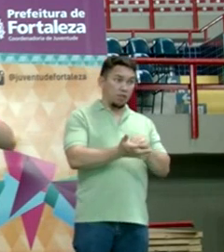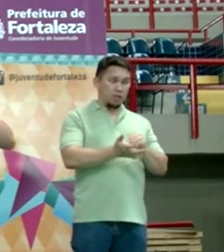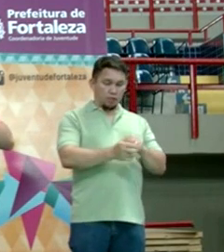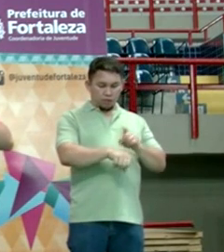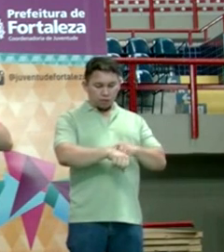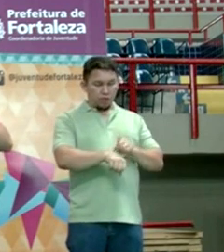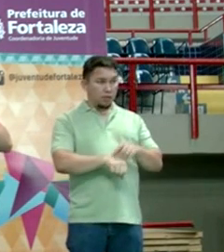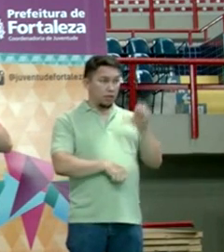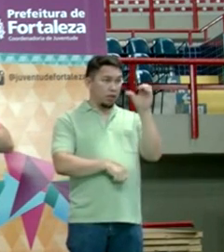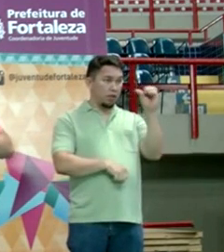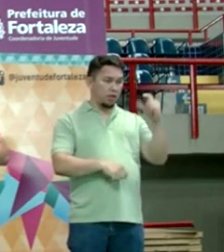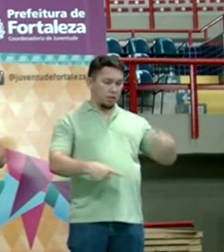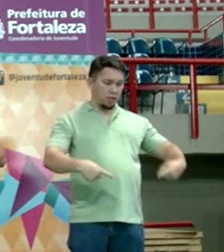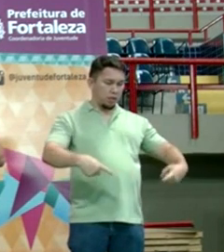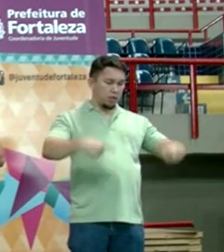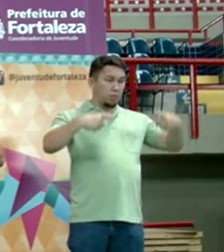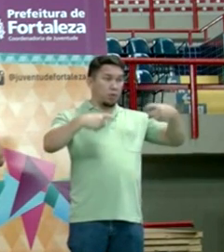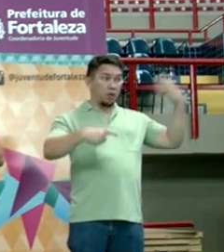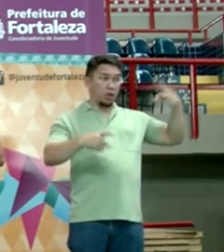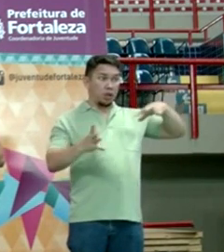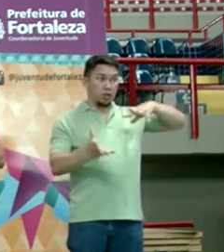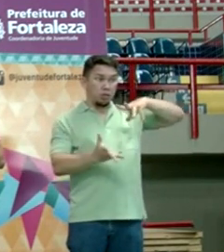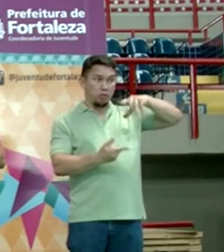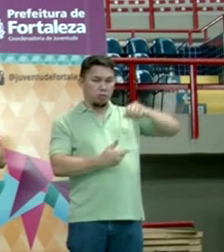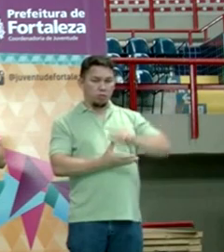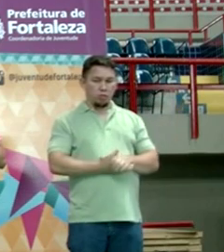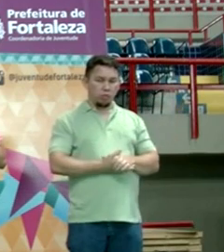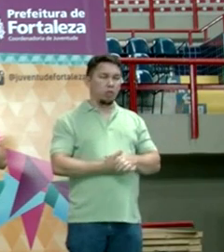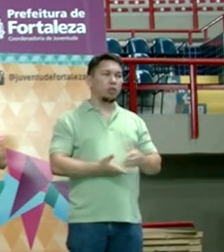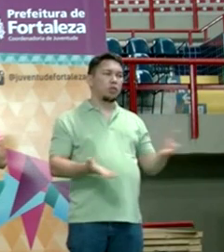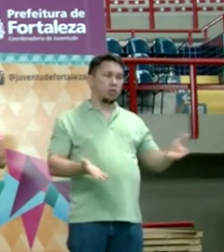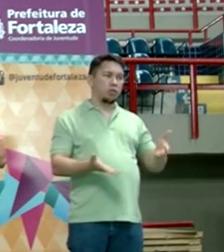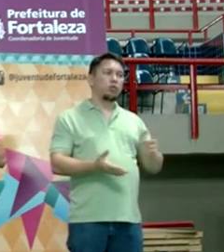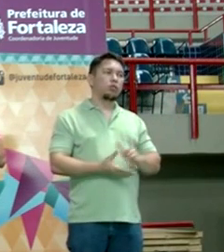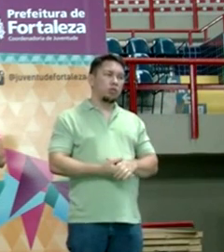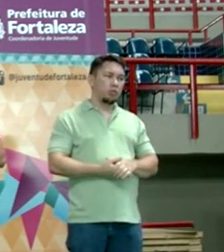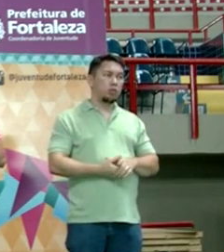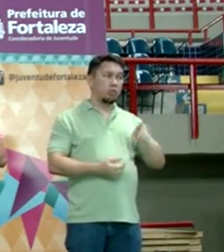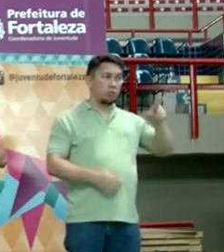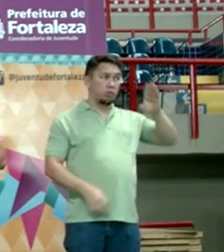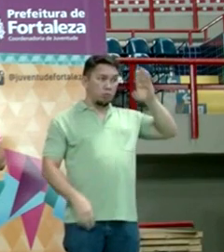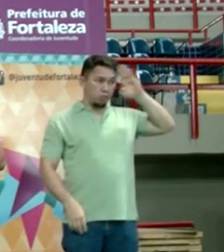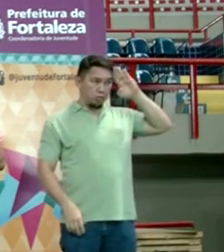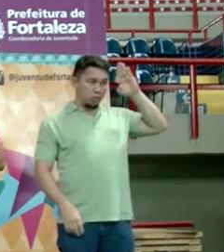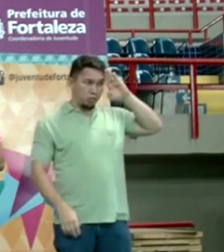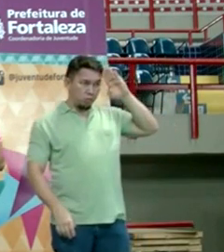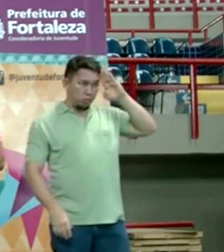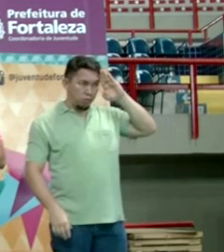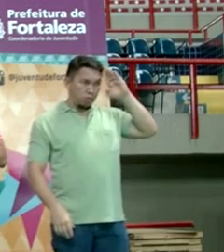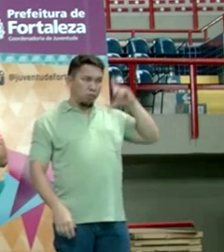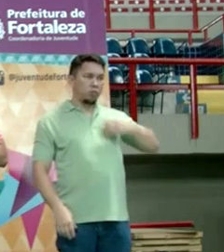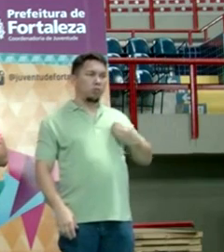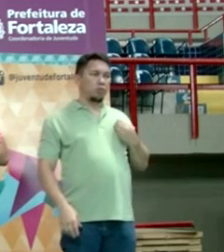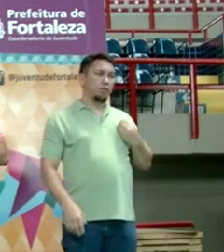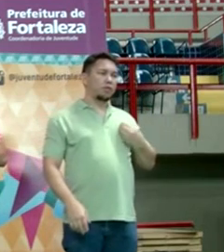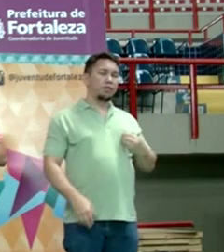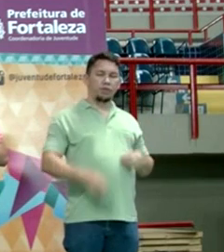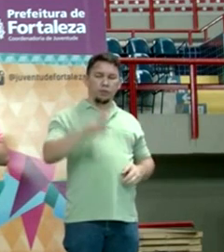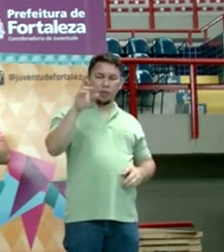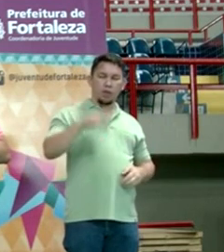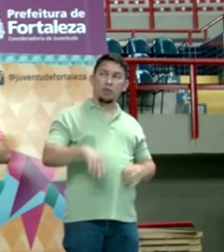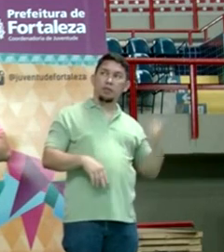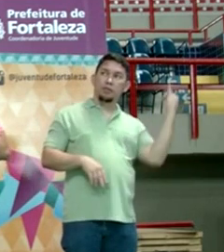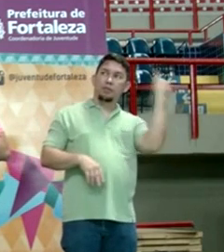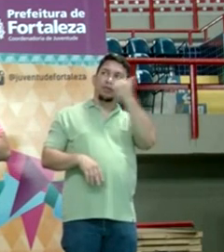Terceira Guerra Mundial. 6 horas. Hoje a gente sabe que teve um soldado soviético que recebeu a ordem de jogar bomba